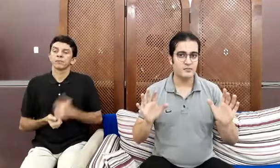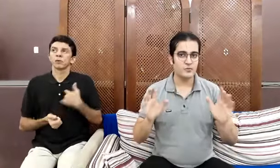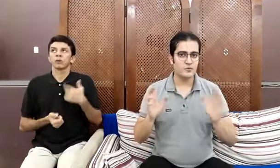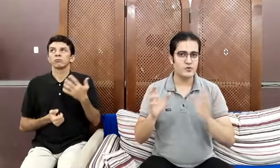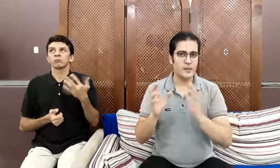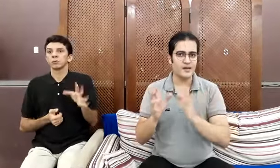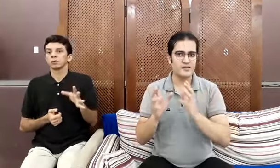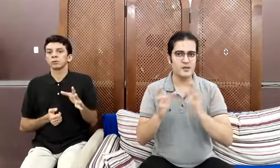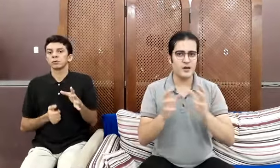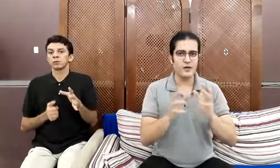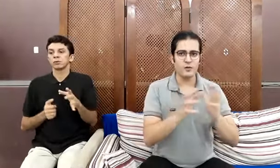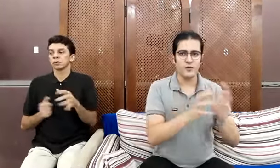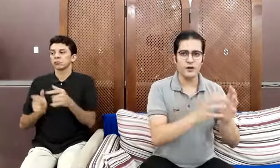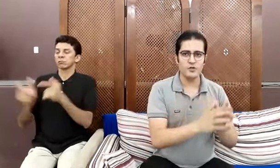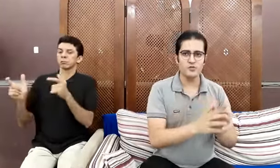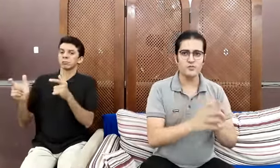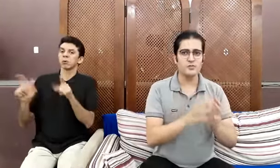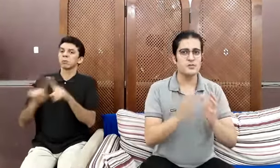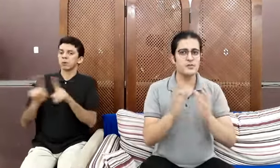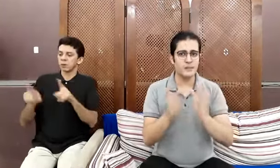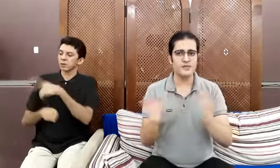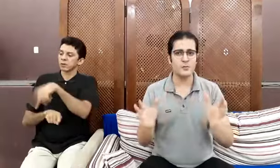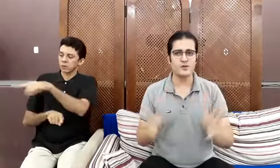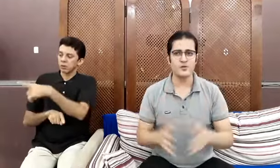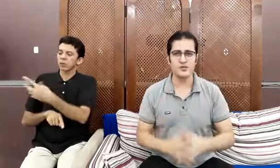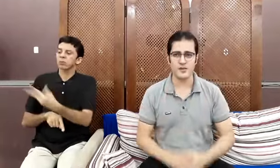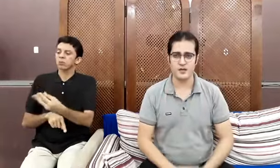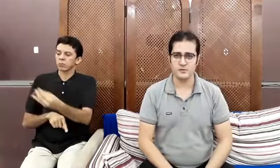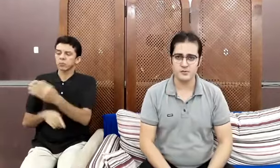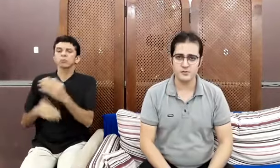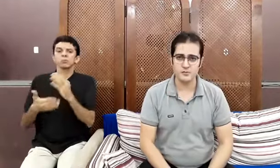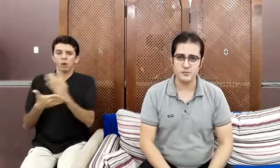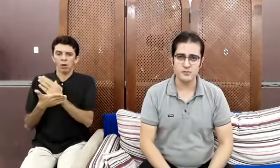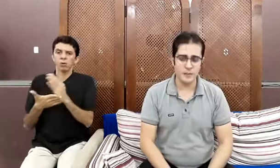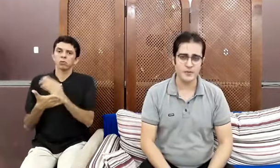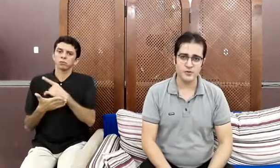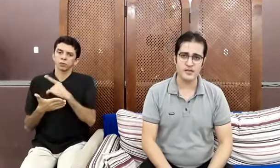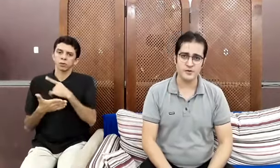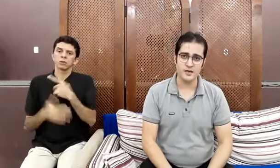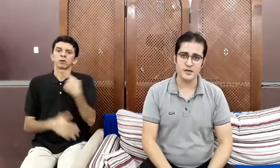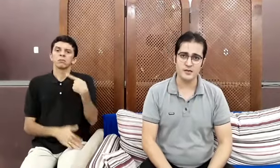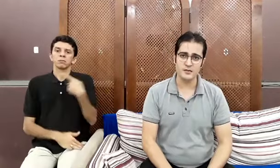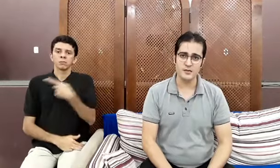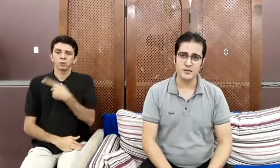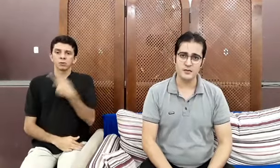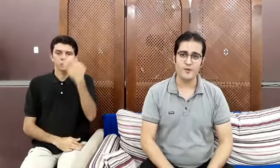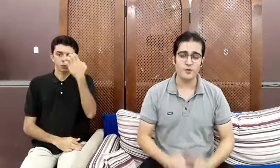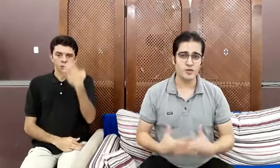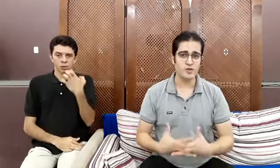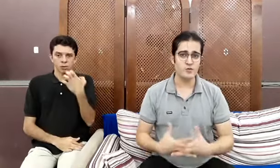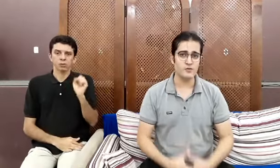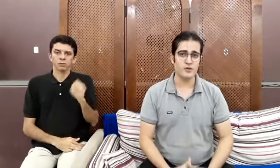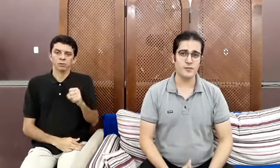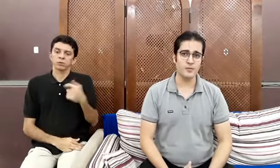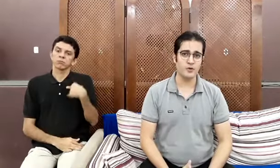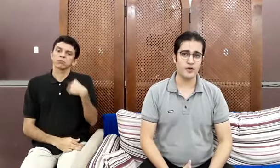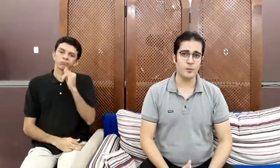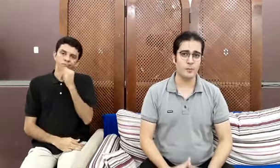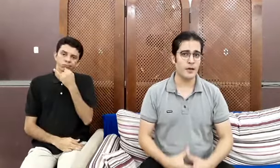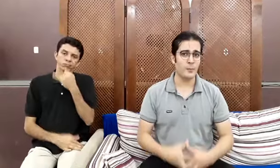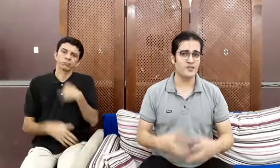generalizar, muitos que apareceram ali convocando jejum também são pastores sérios, tem pastores sérios ali. Eu fico triste com isso